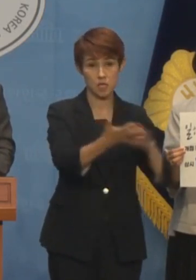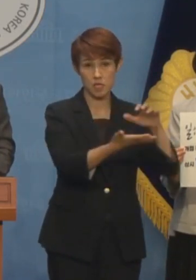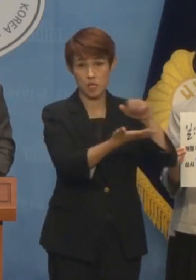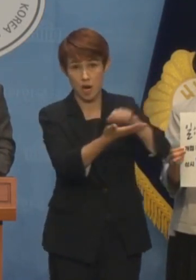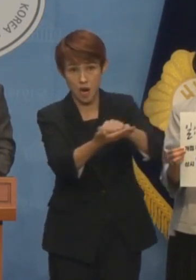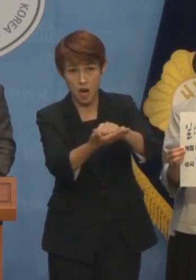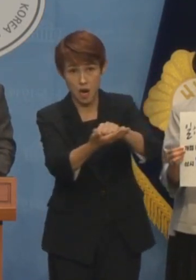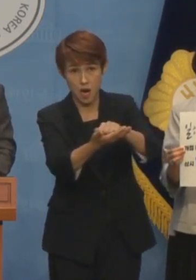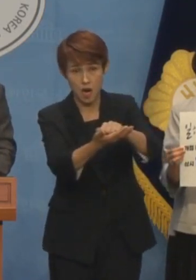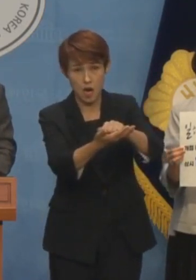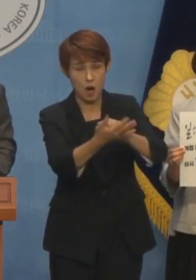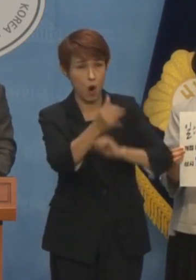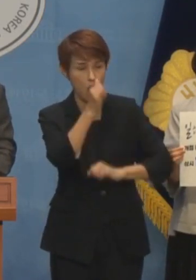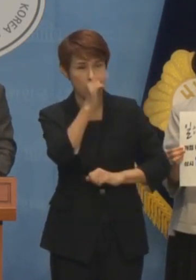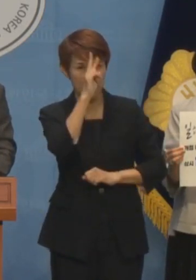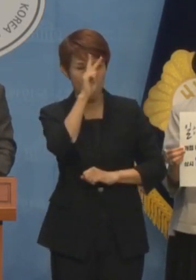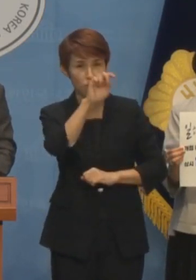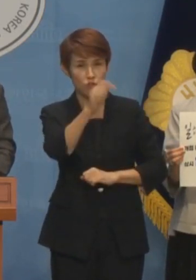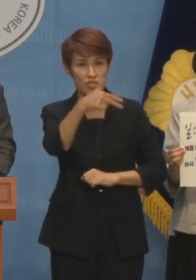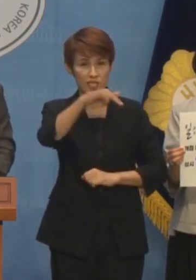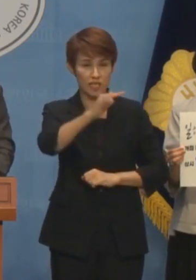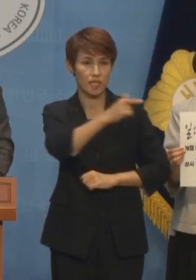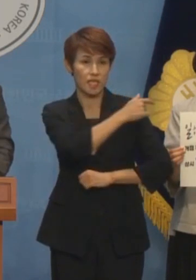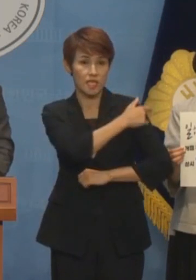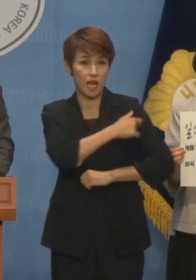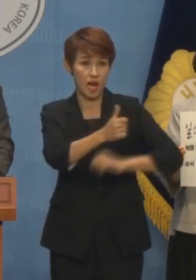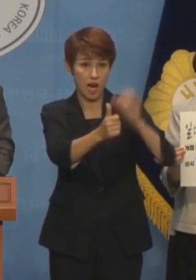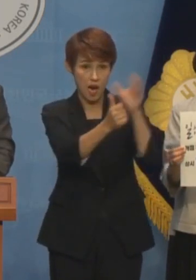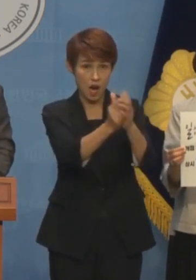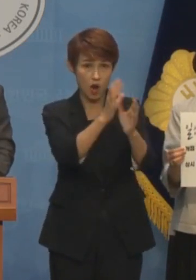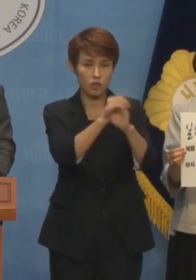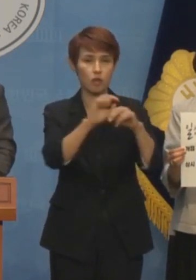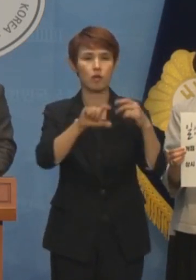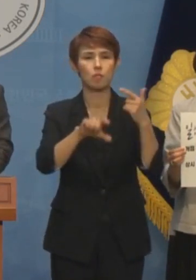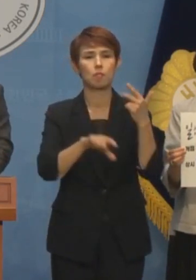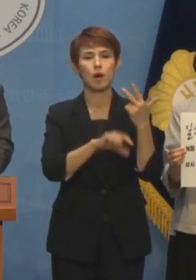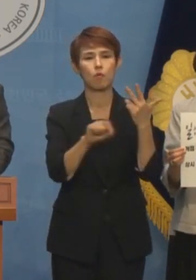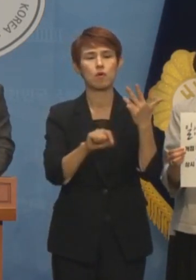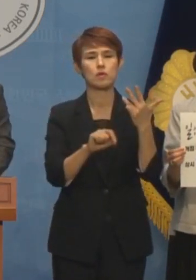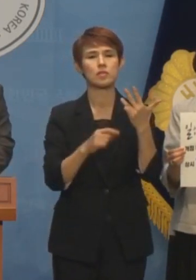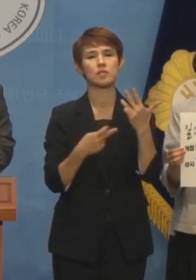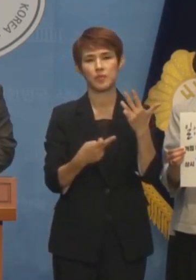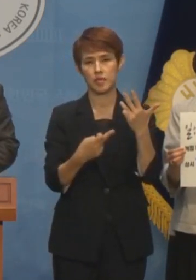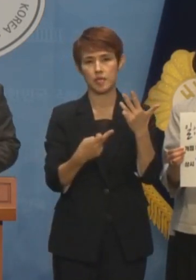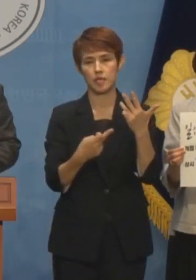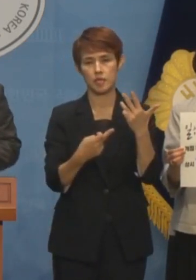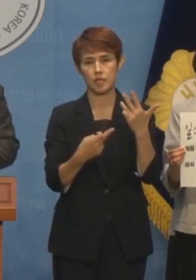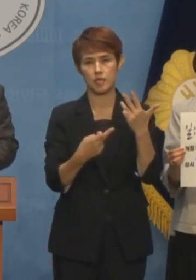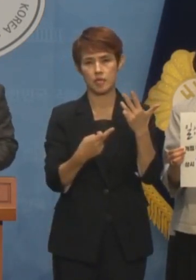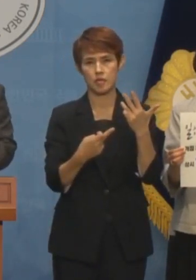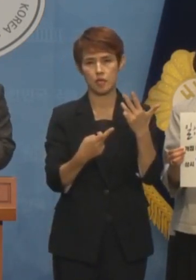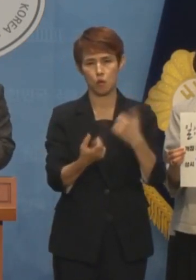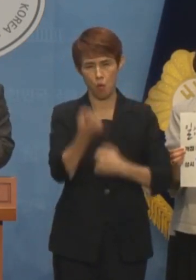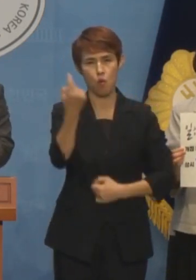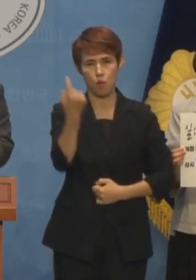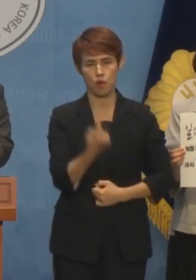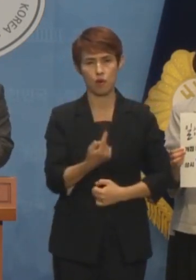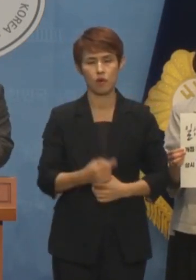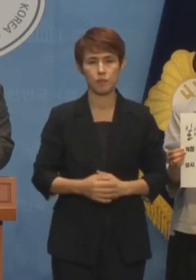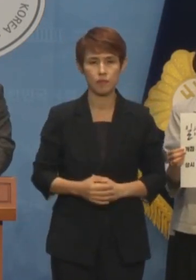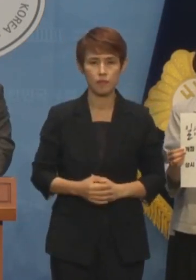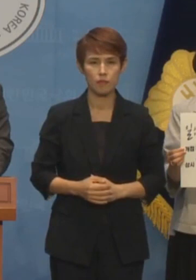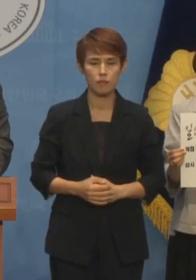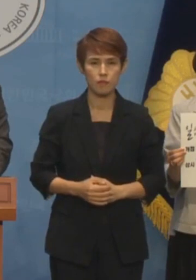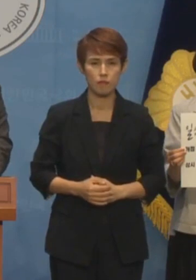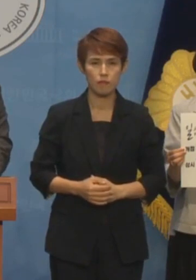예고한 박문진 이사 선임 기일이 8월 12일로 성큼 다가왔기 때문입니다.